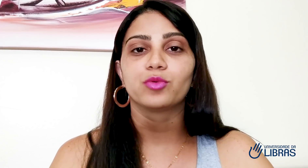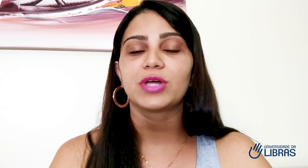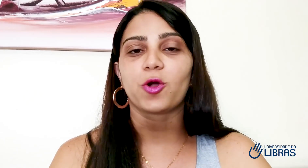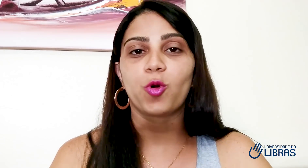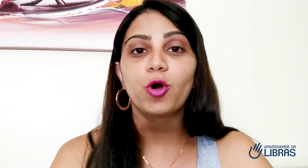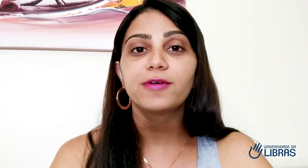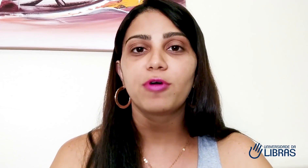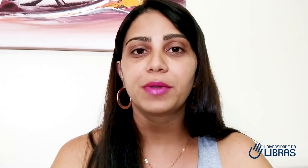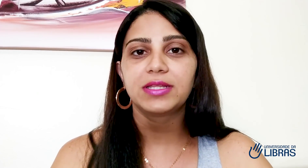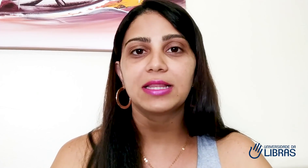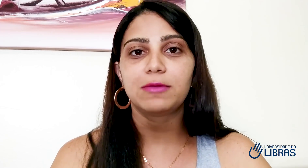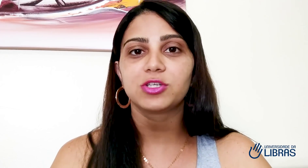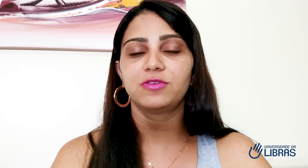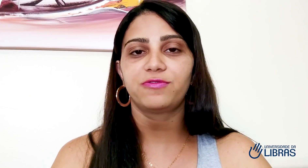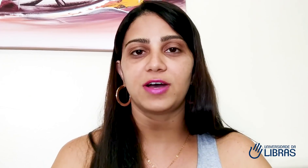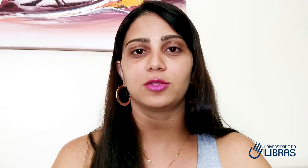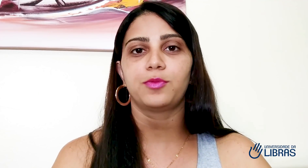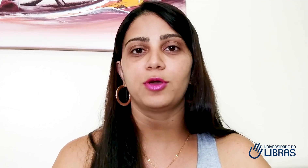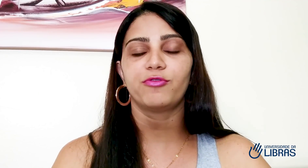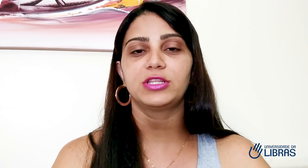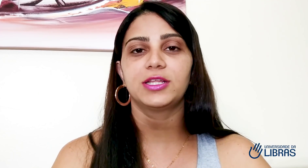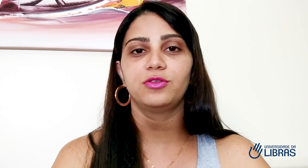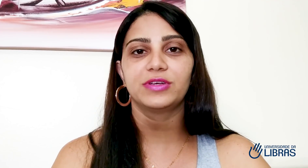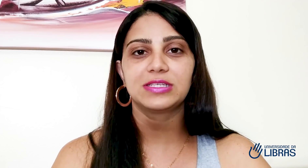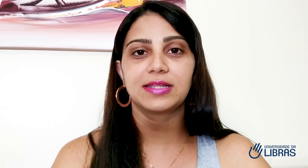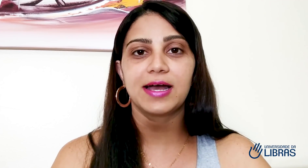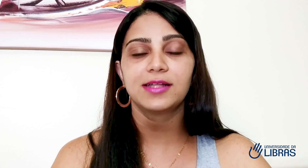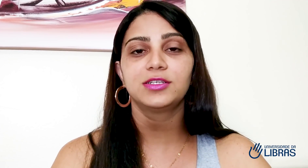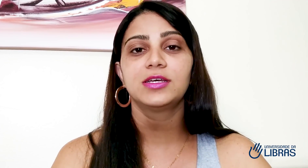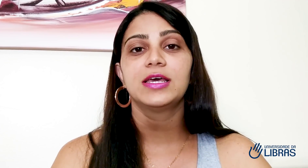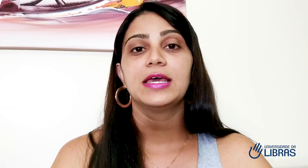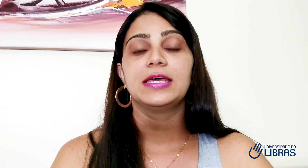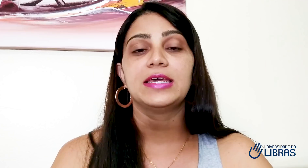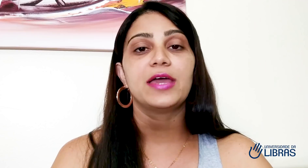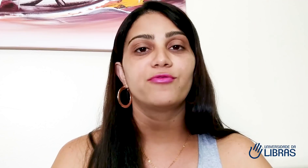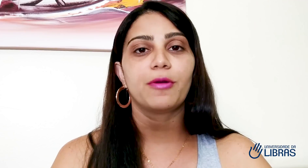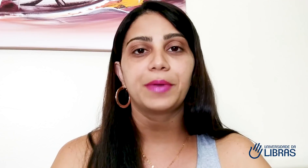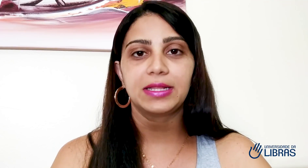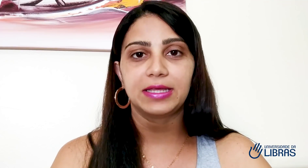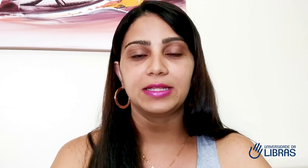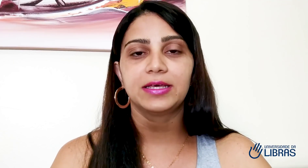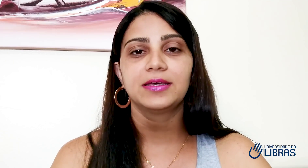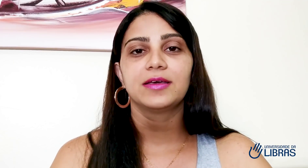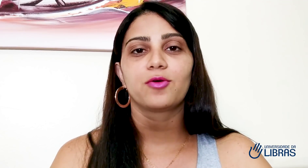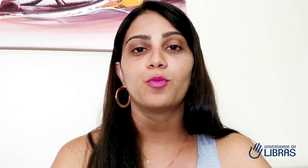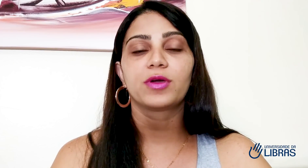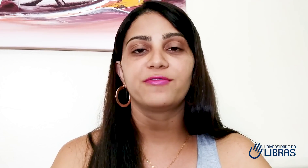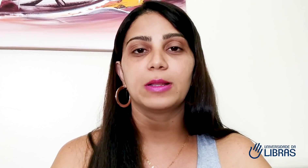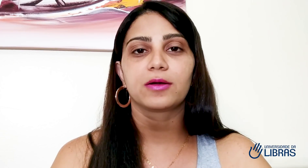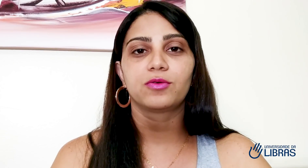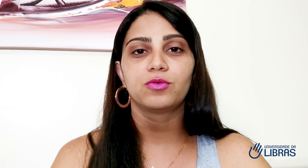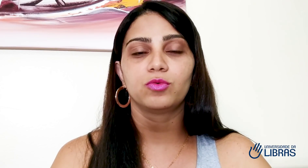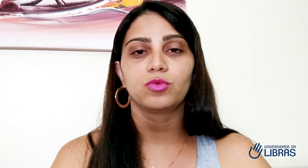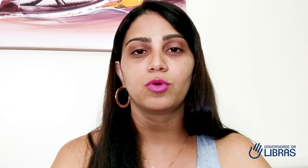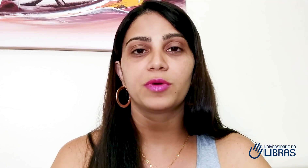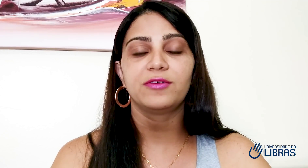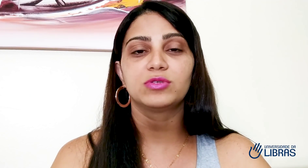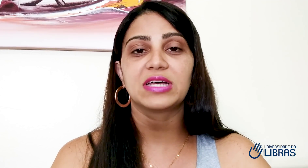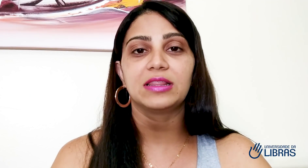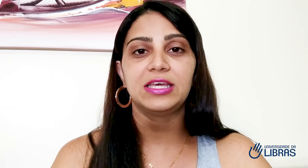pronto, agora eu vou aprender a Libras de fato, porque eu vou entrar na universidade e aí eu vou aprender, né, como que fala, como que usa